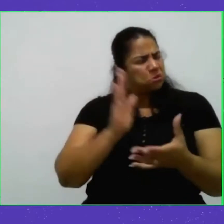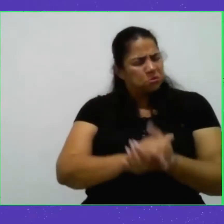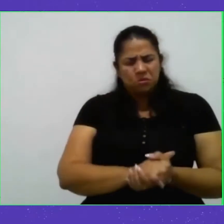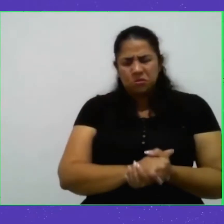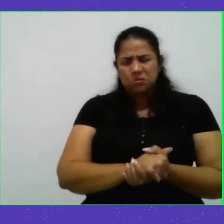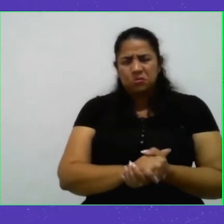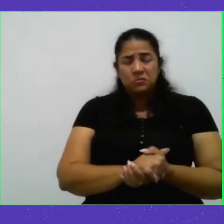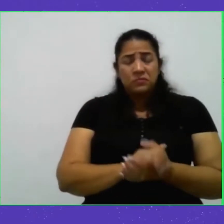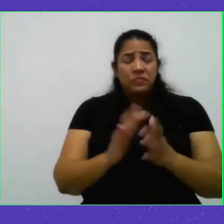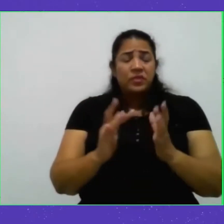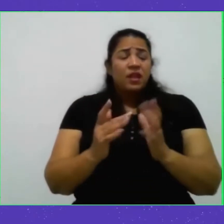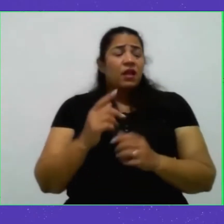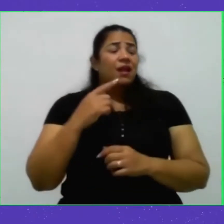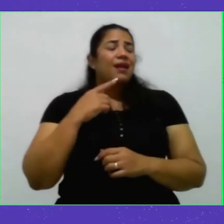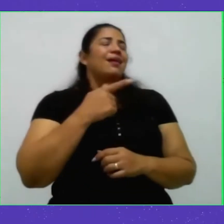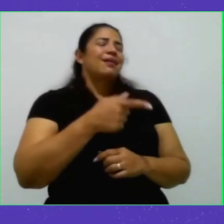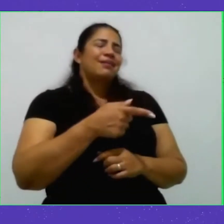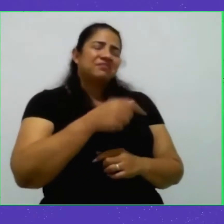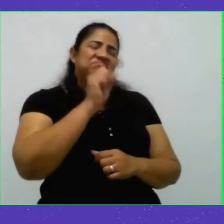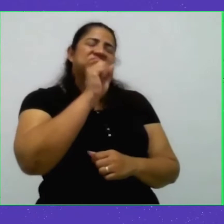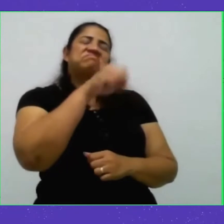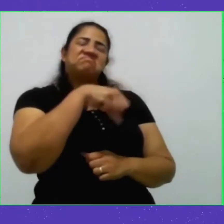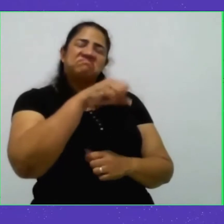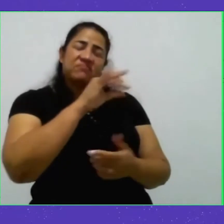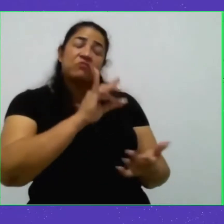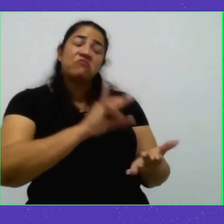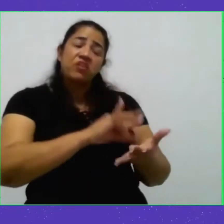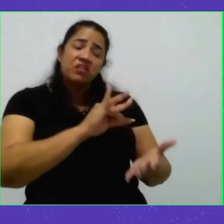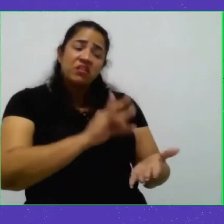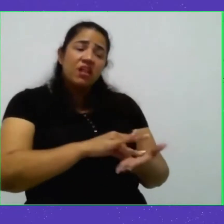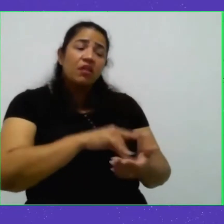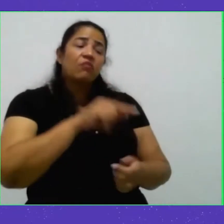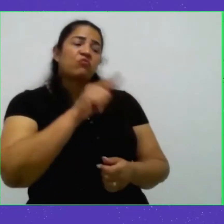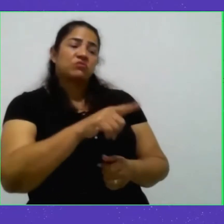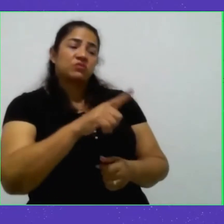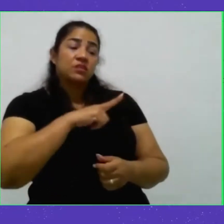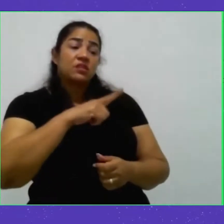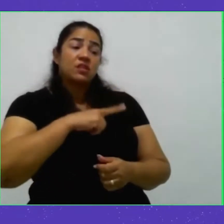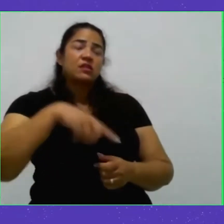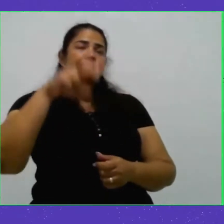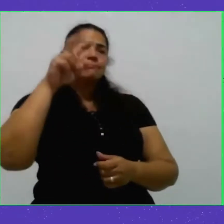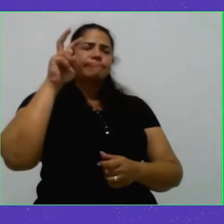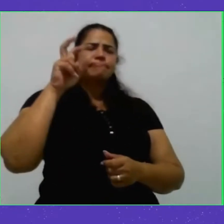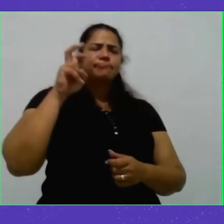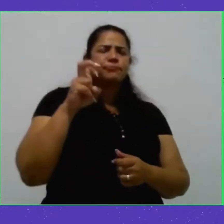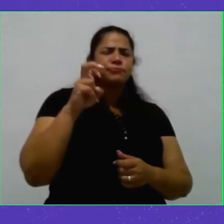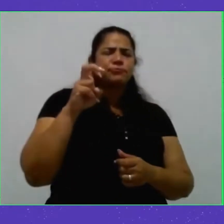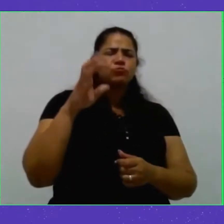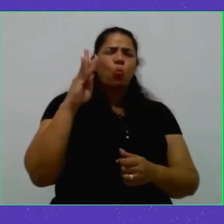já tiveste, e esse que agora tens não é teu marido.